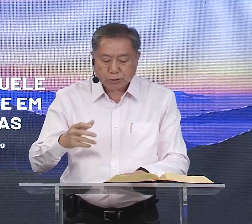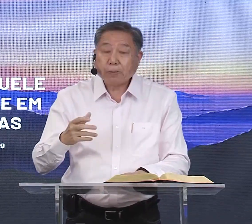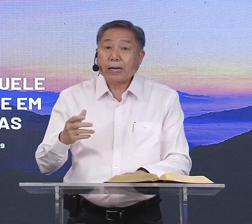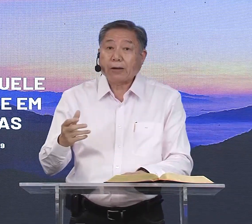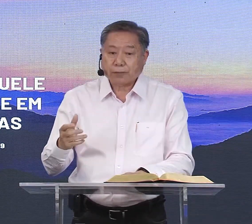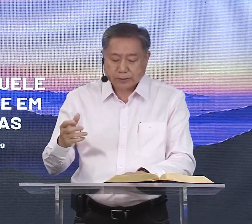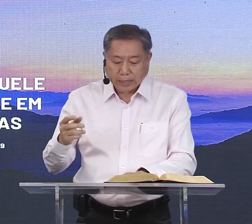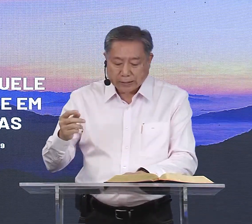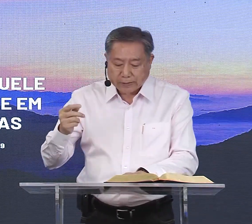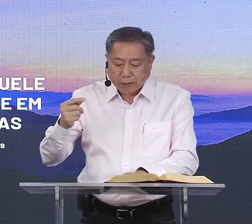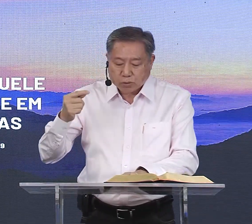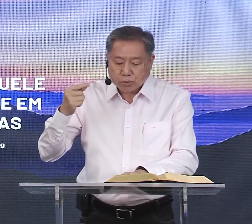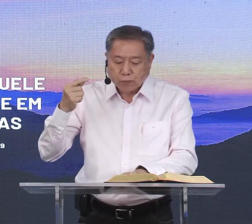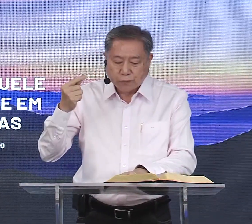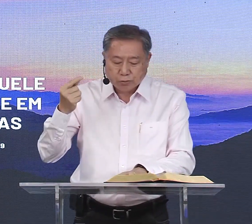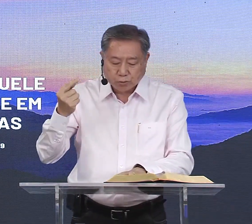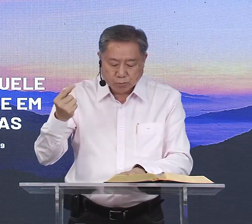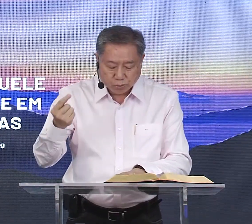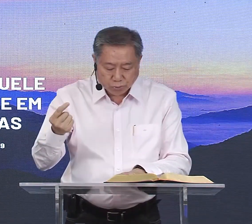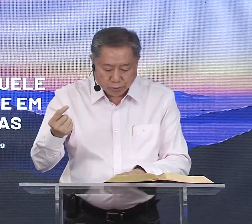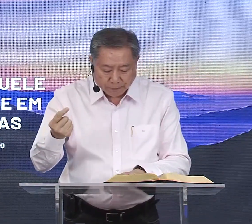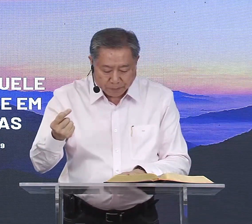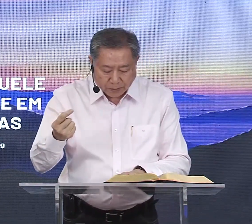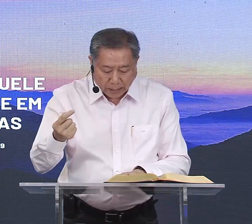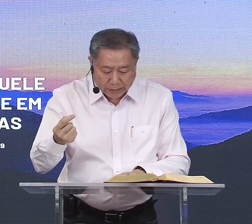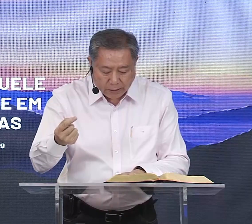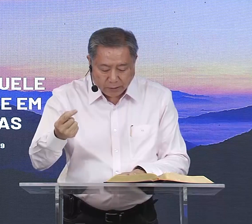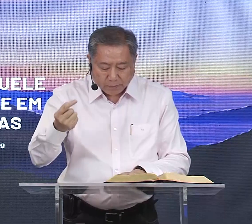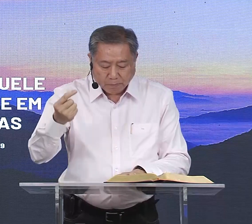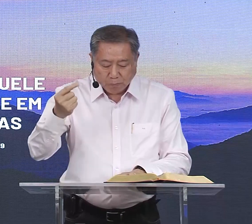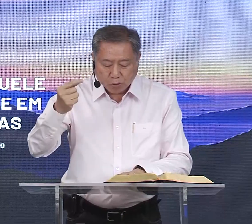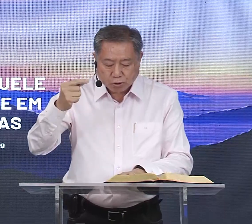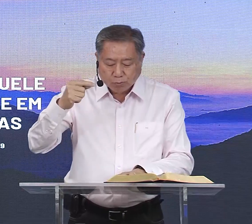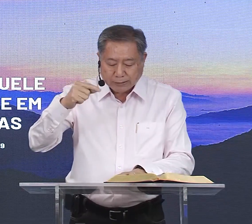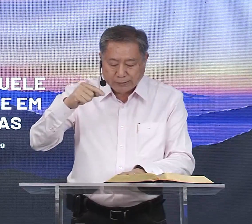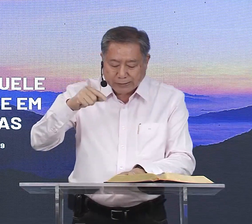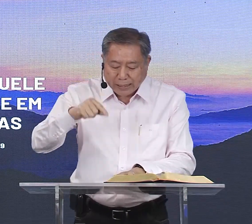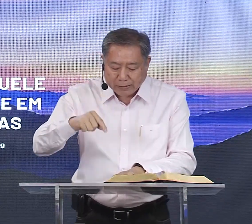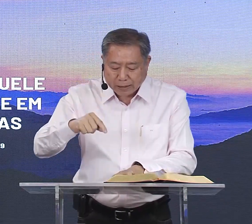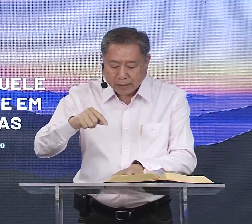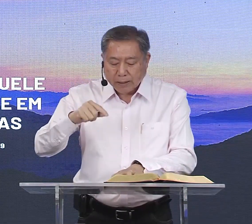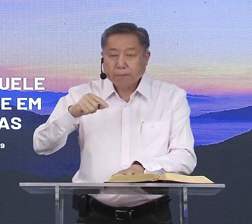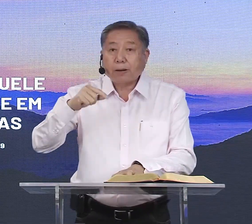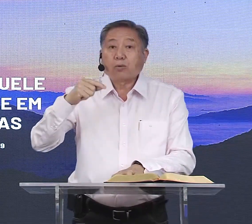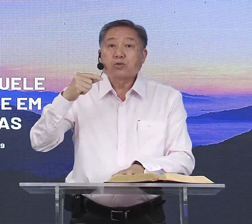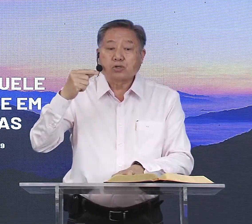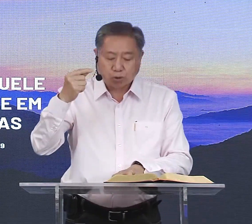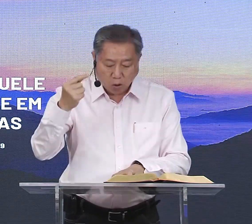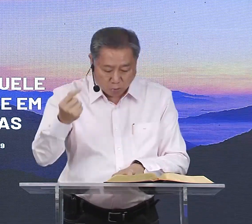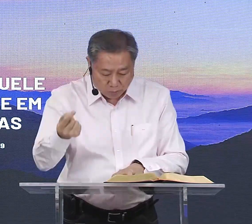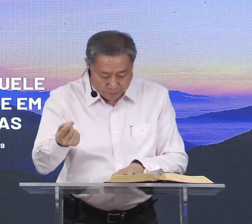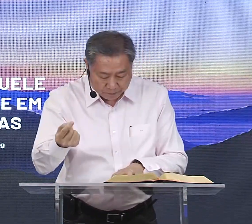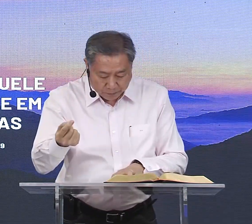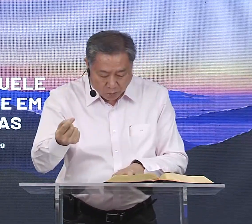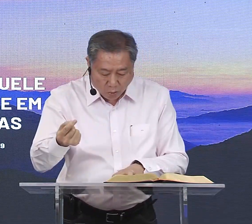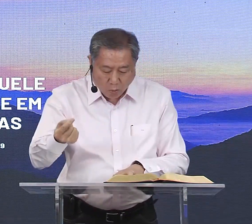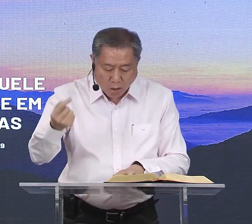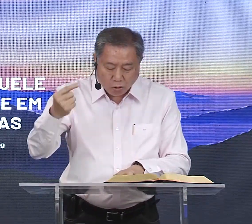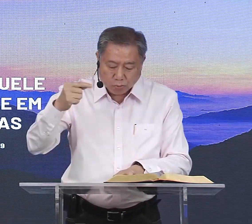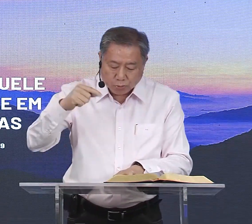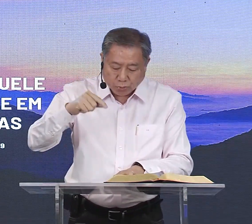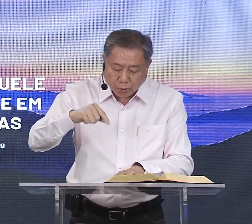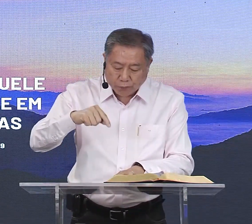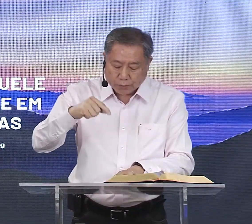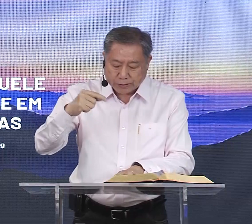as suas palavras até os confins do mundo. Aí pôs uma tenda para o sol, o